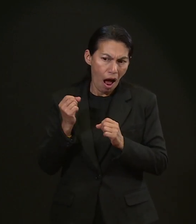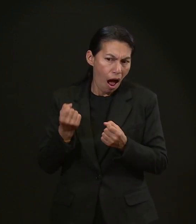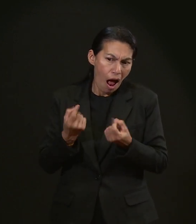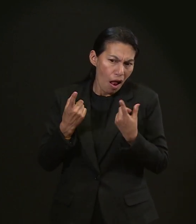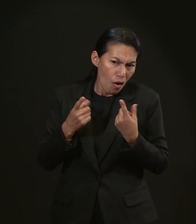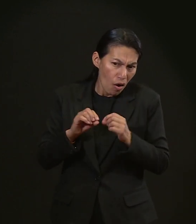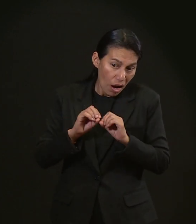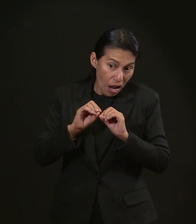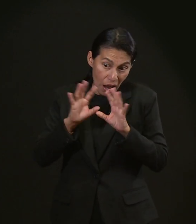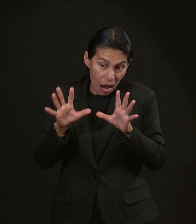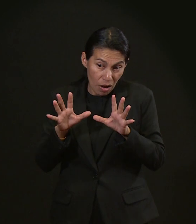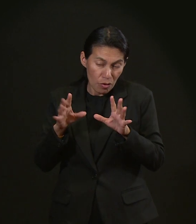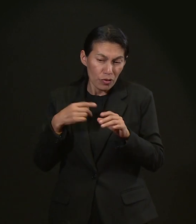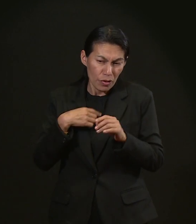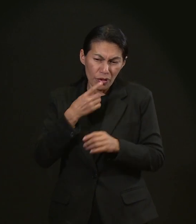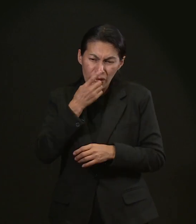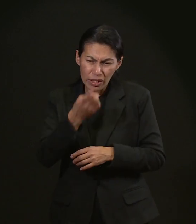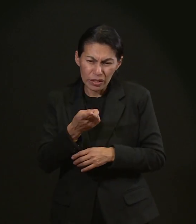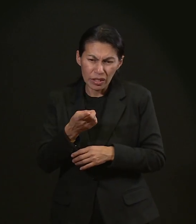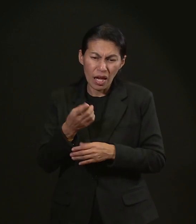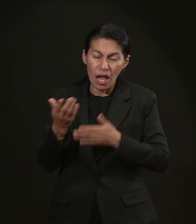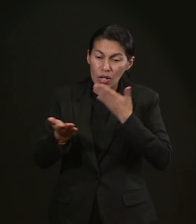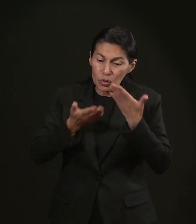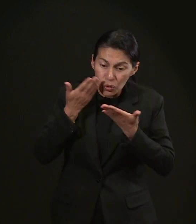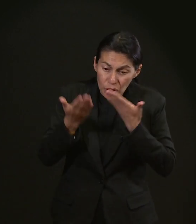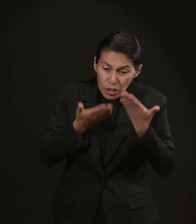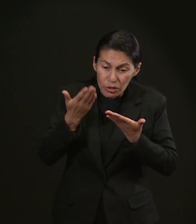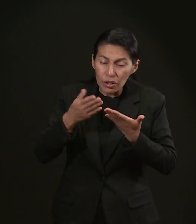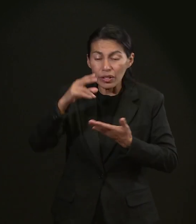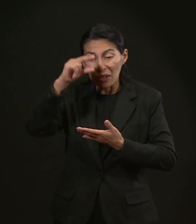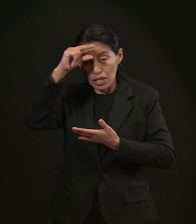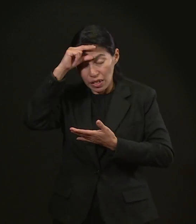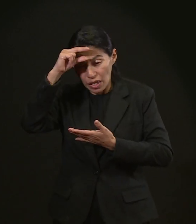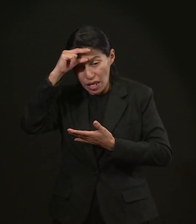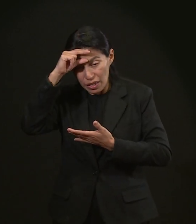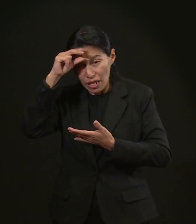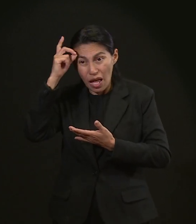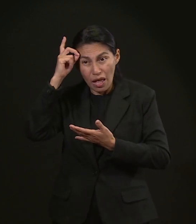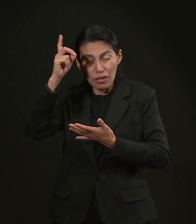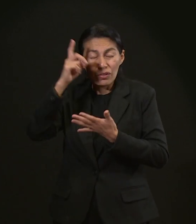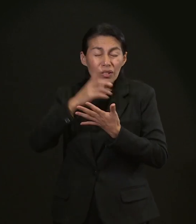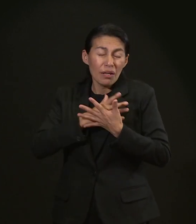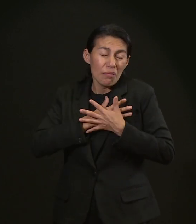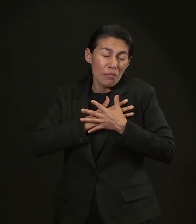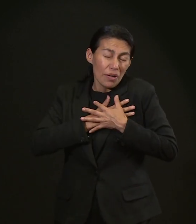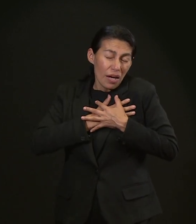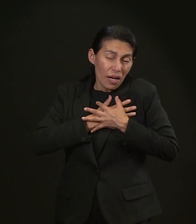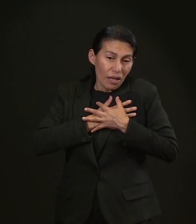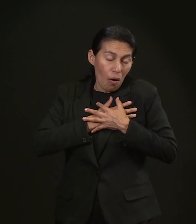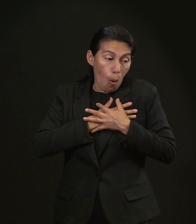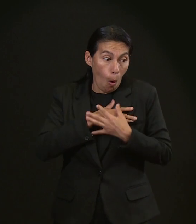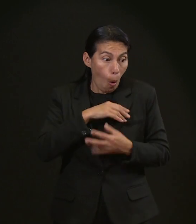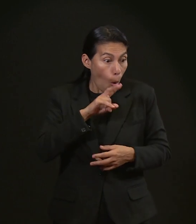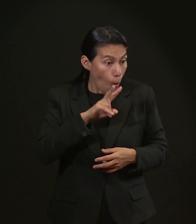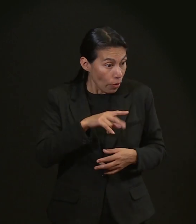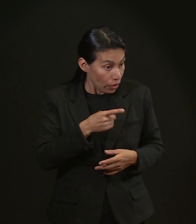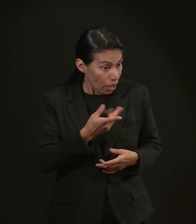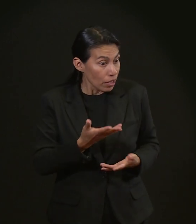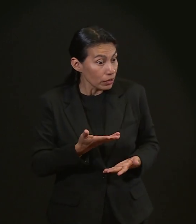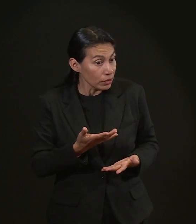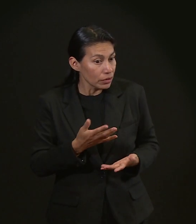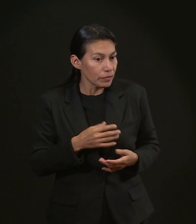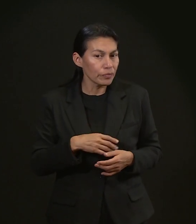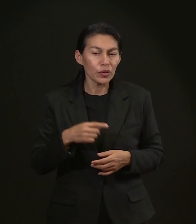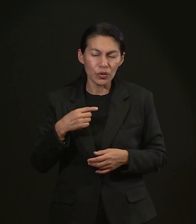claras que yo decía que fuera estudioso que fuera inteligente que tuviera temor de dios y